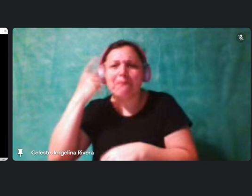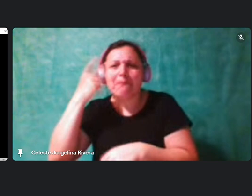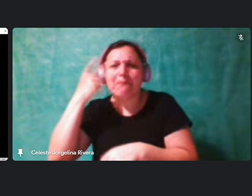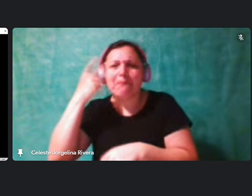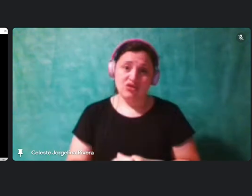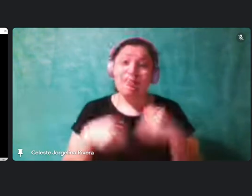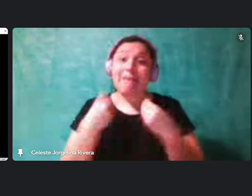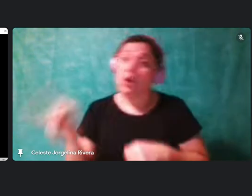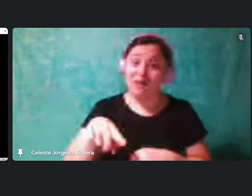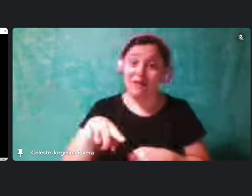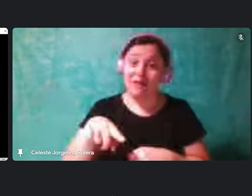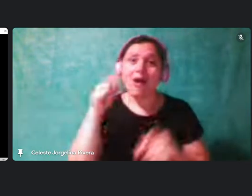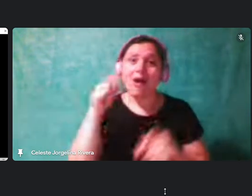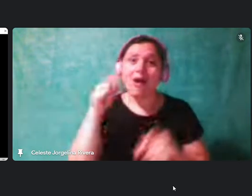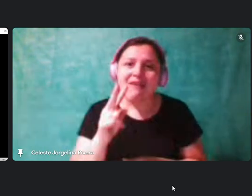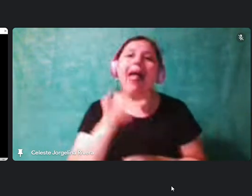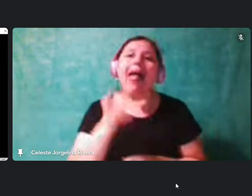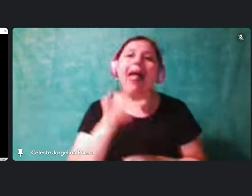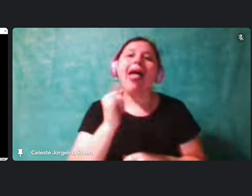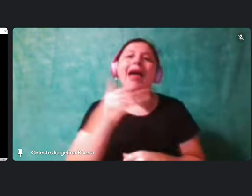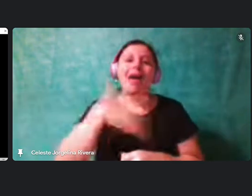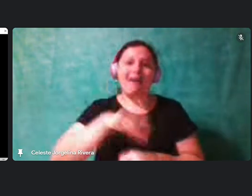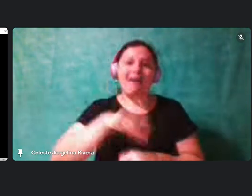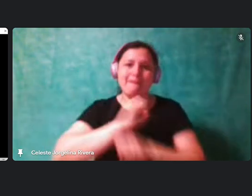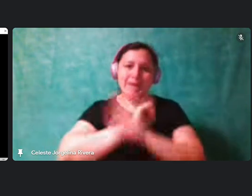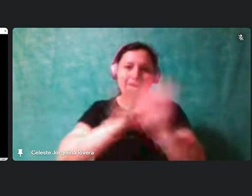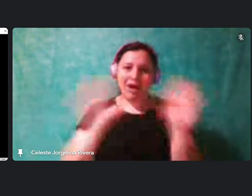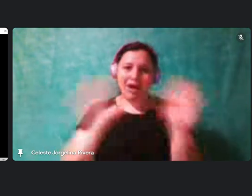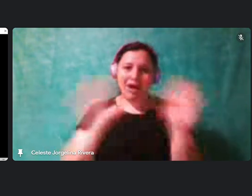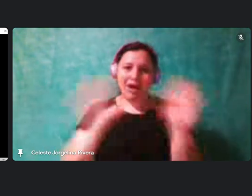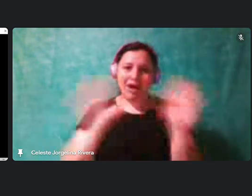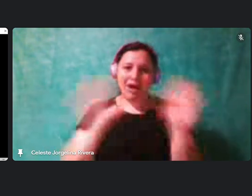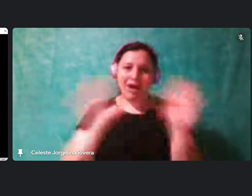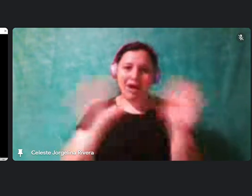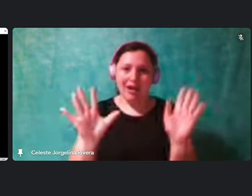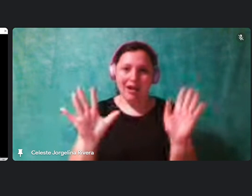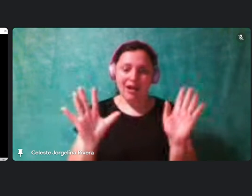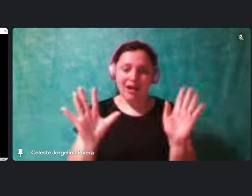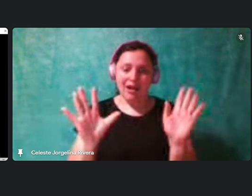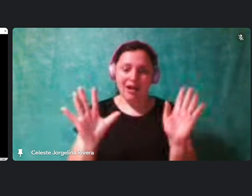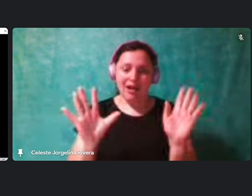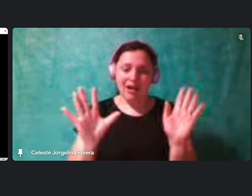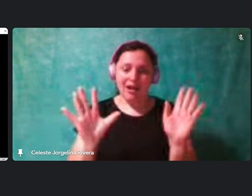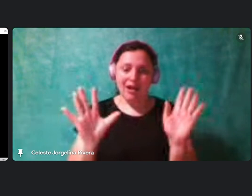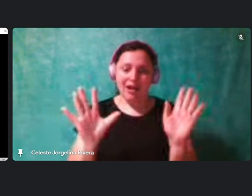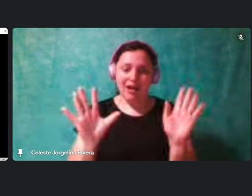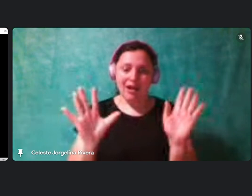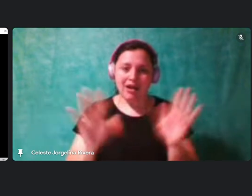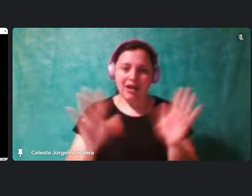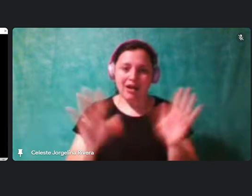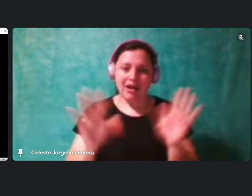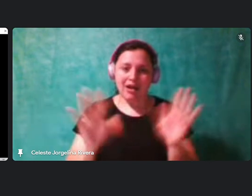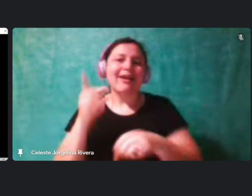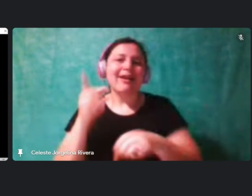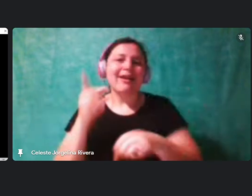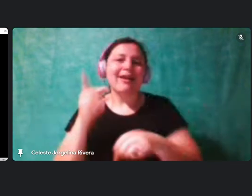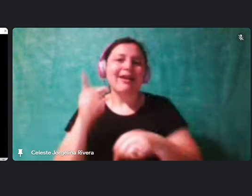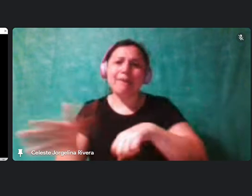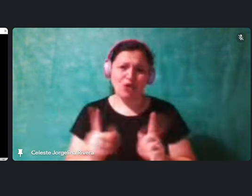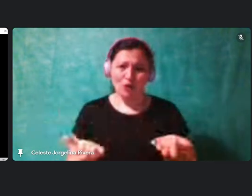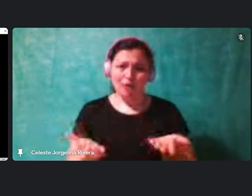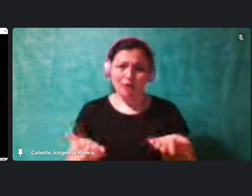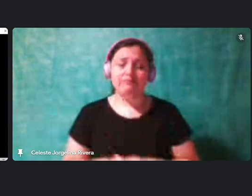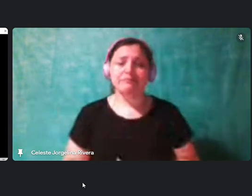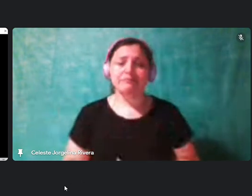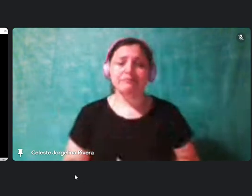tiempo. Y no es como otros saberes que si yo ya lo estudié, ya lo supe, lo retomo.